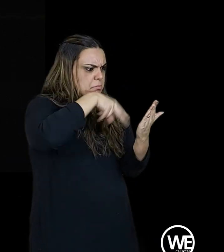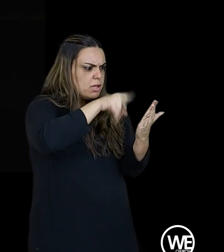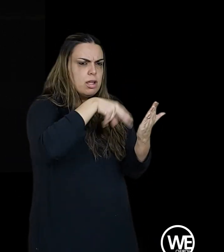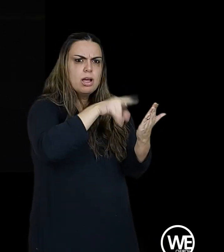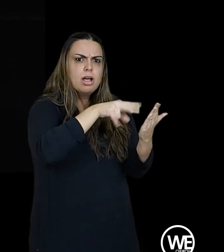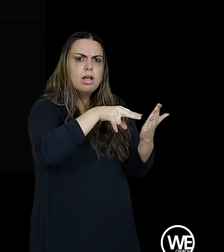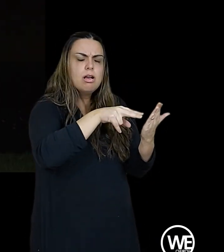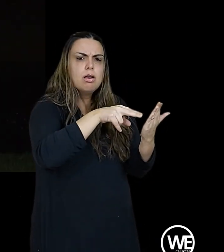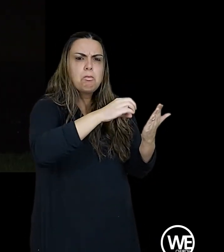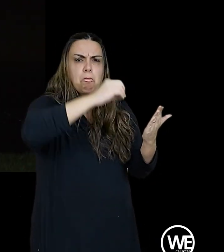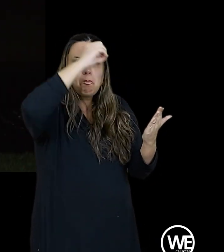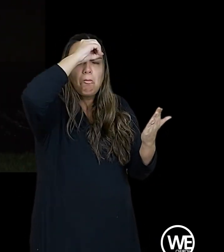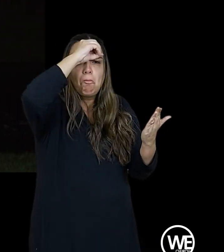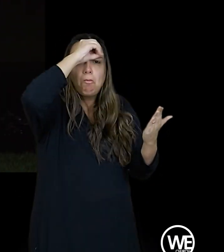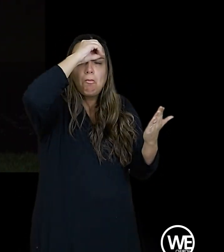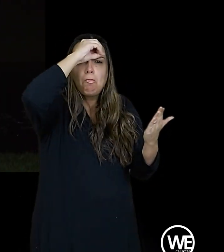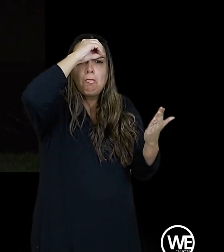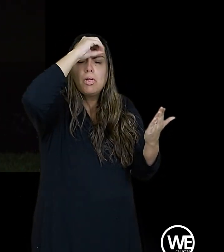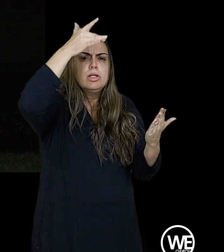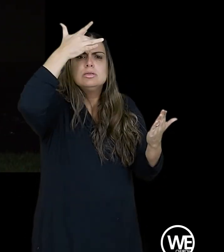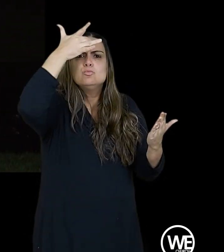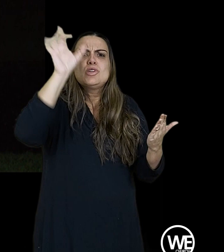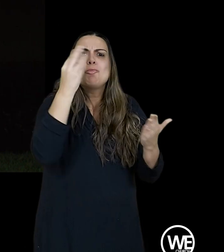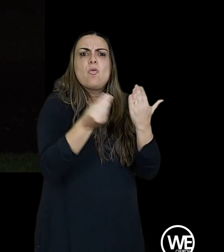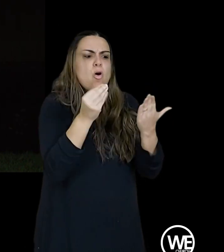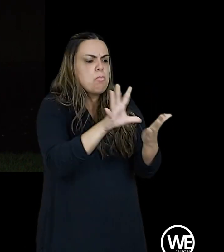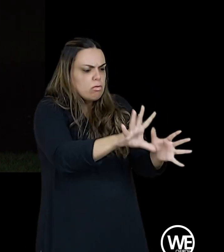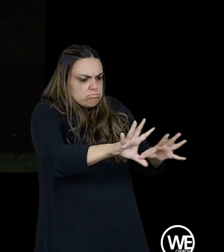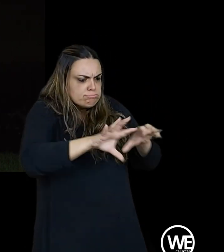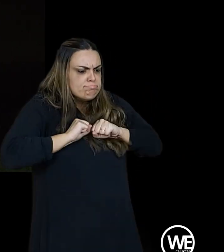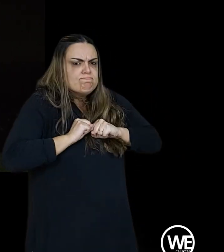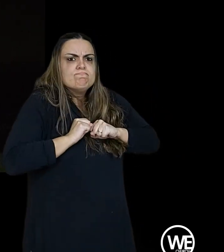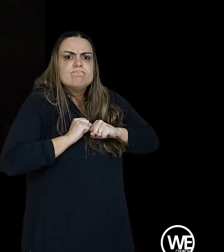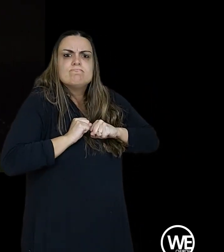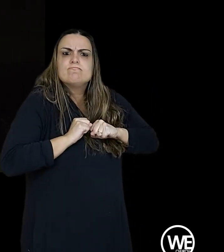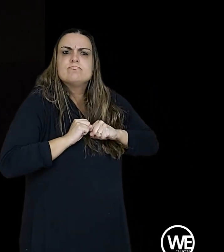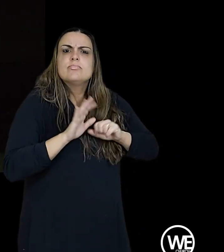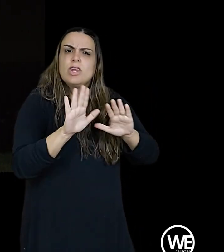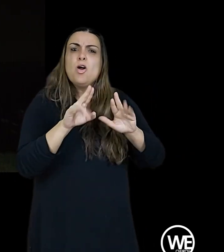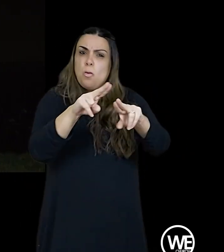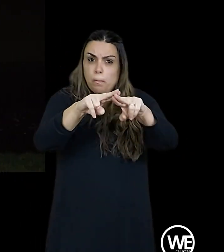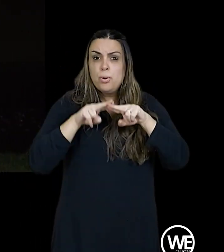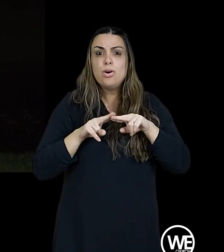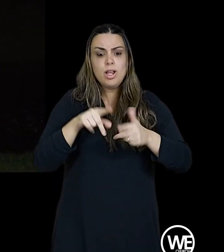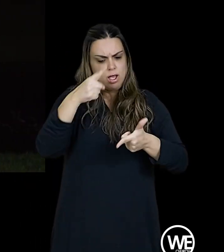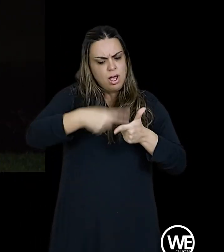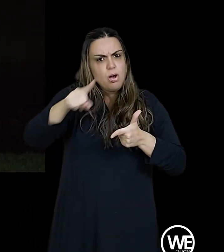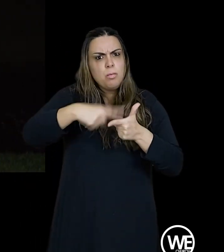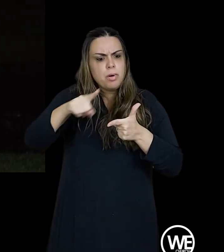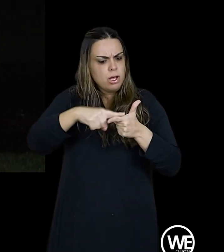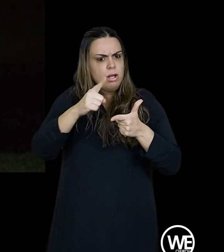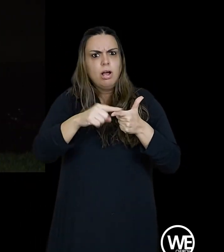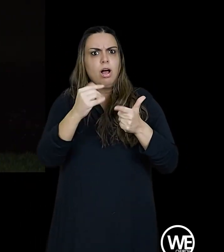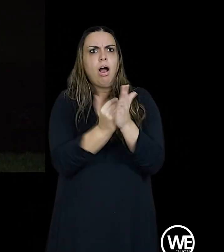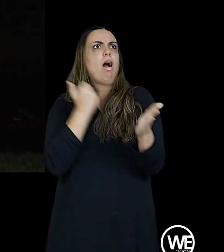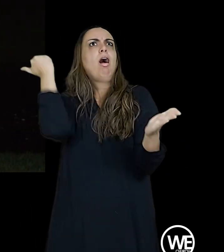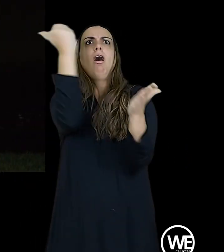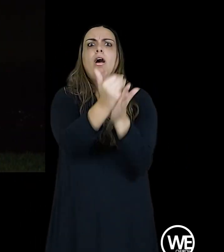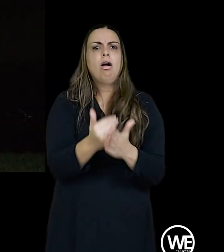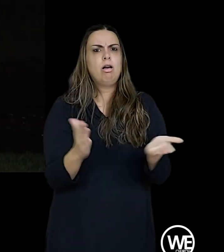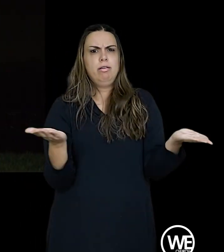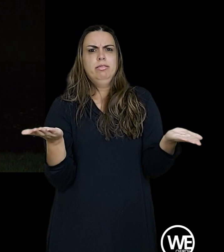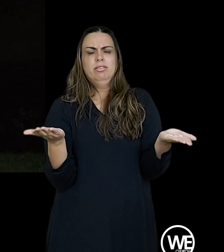como aplicá-la. Por isso que olhamos os nossos problemas com uma proporção muito grande.